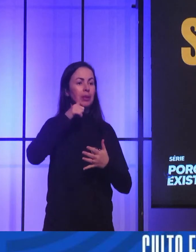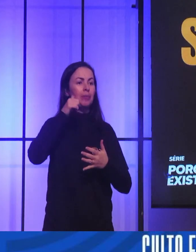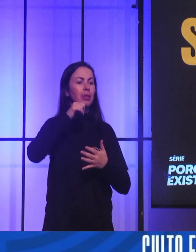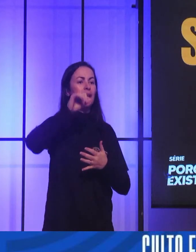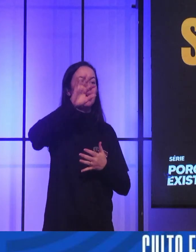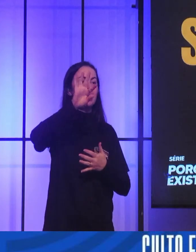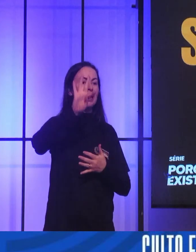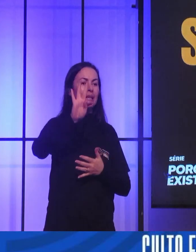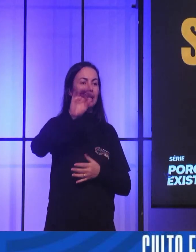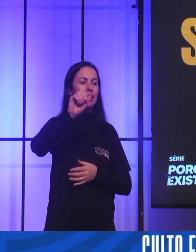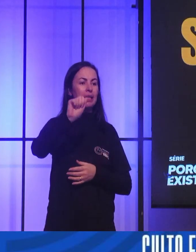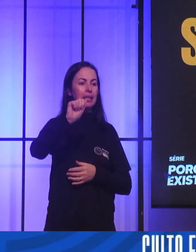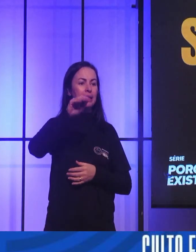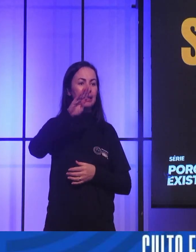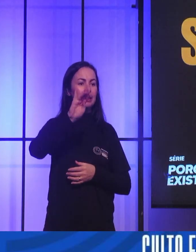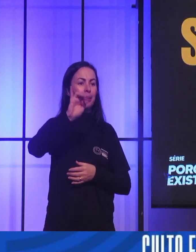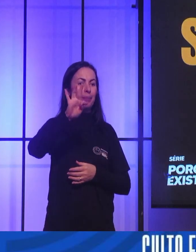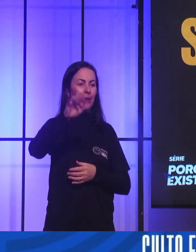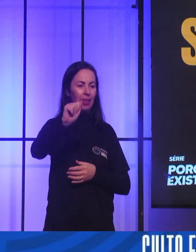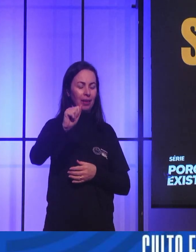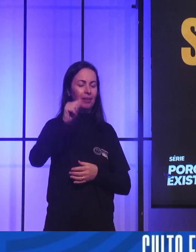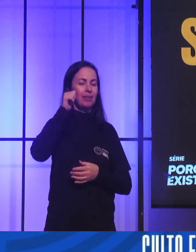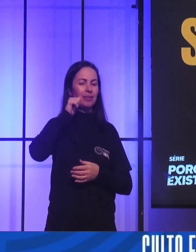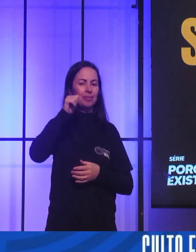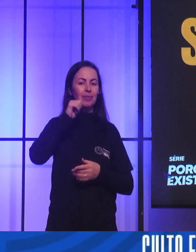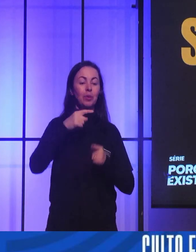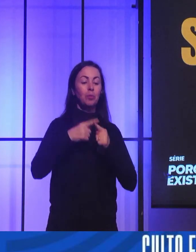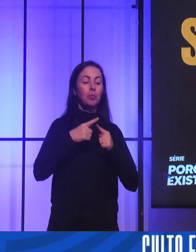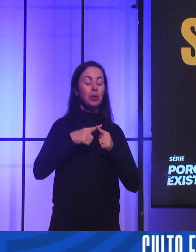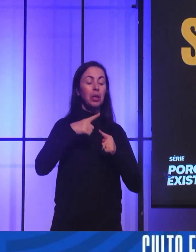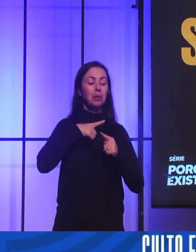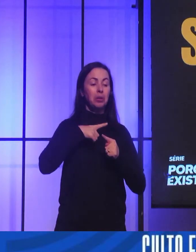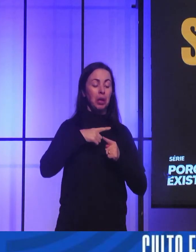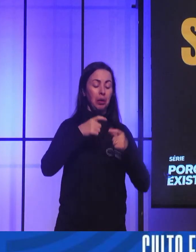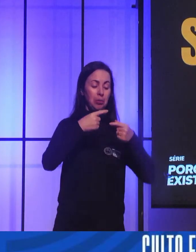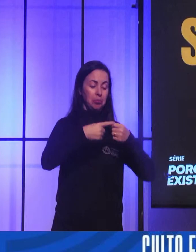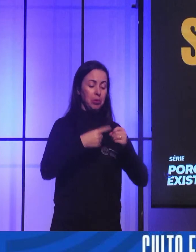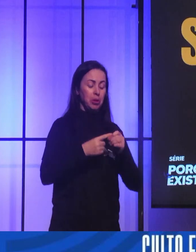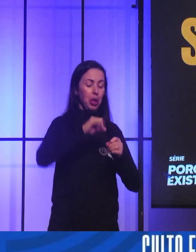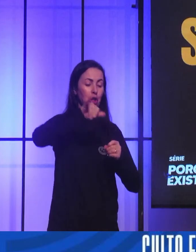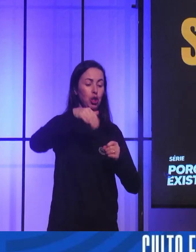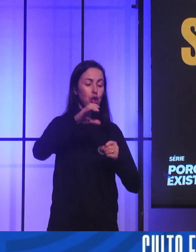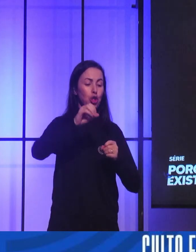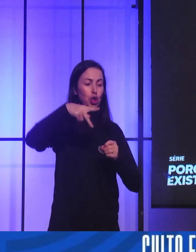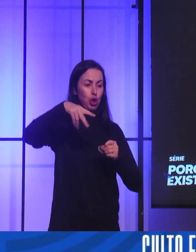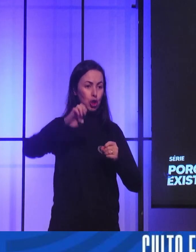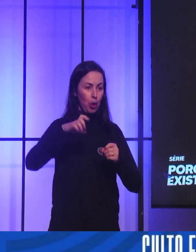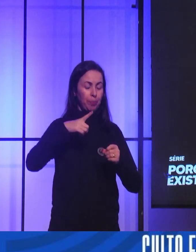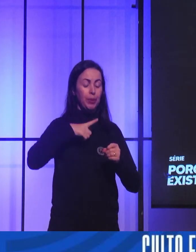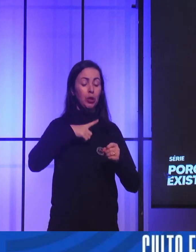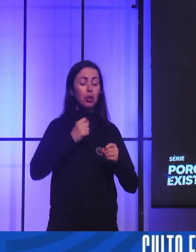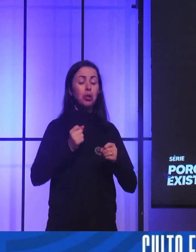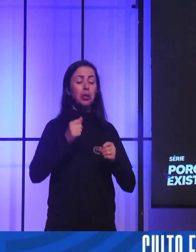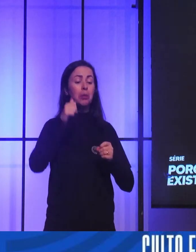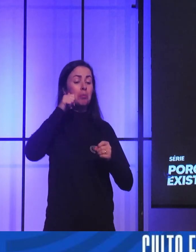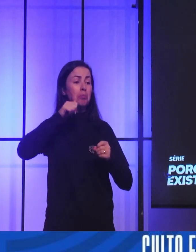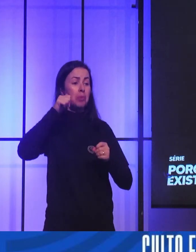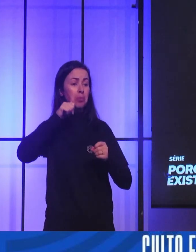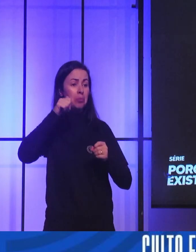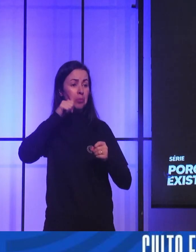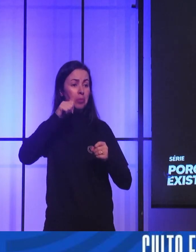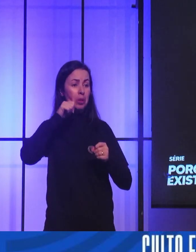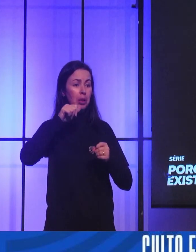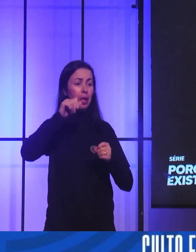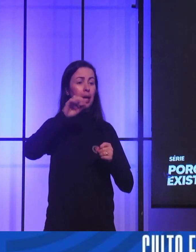Tabita, Dorcas, e diz assim: em Jope, é uma cidade, havia uma discípula chamada Tabita, que em grego